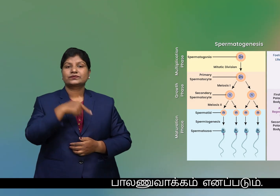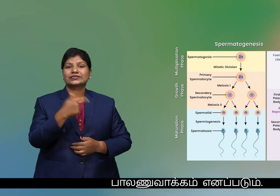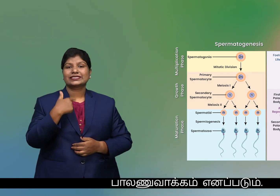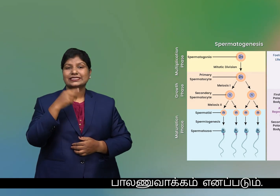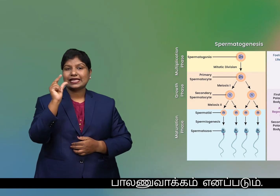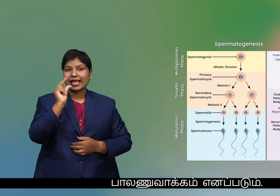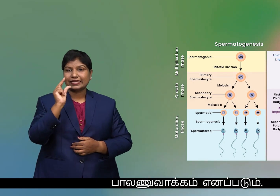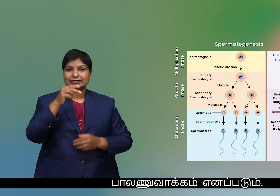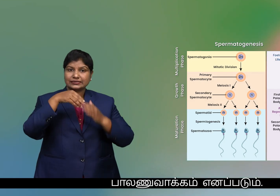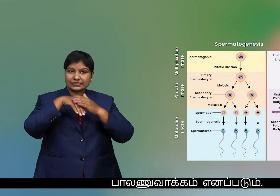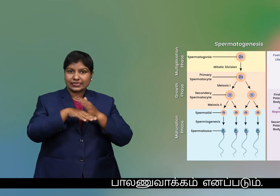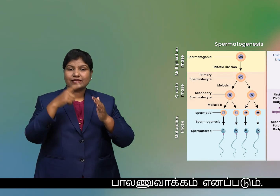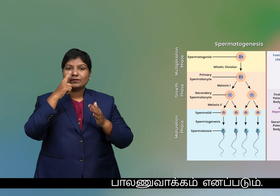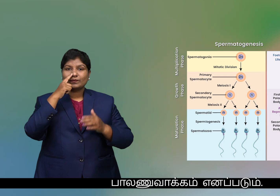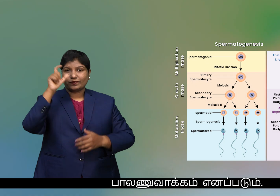பாலணுவாக்கம் எனப்படும்.